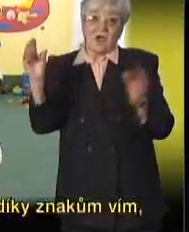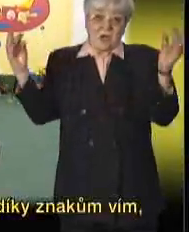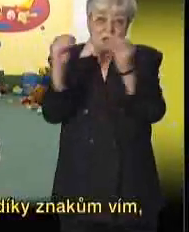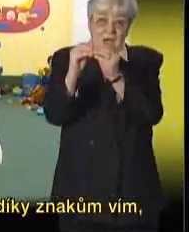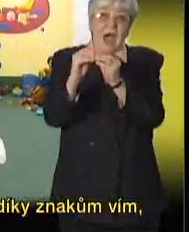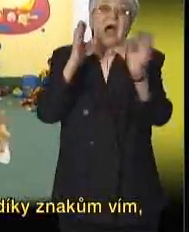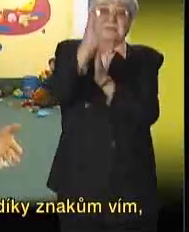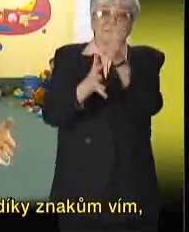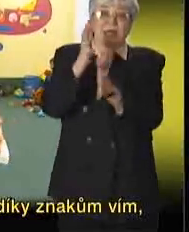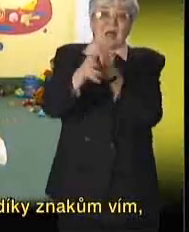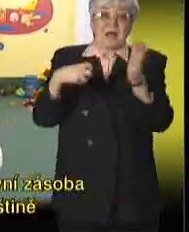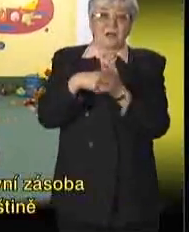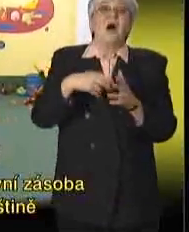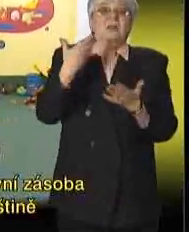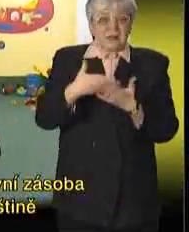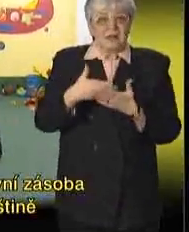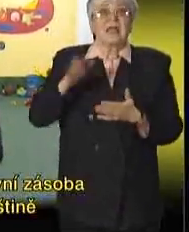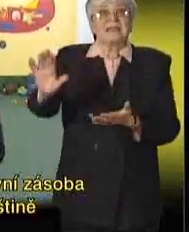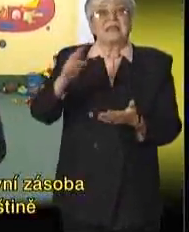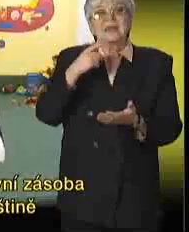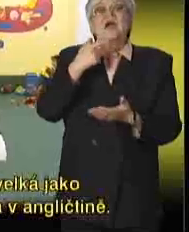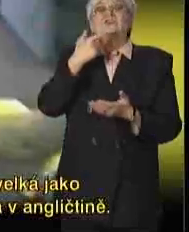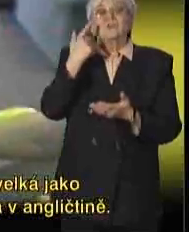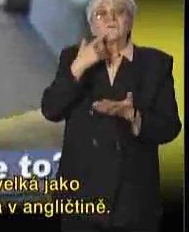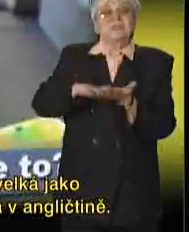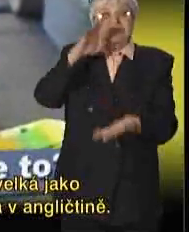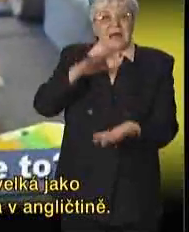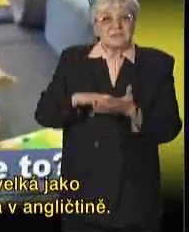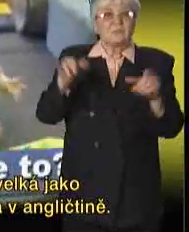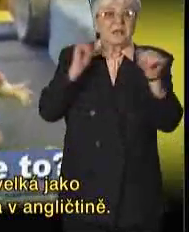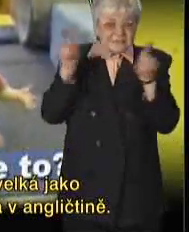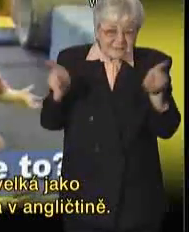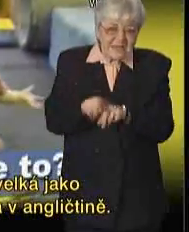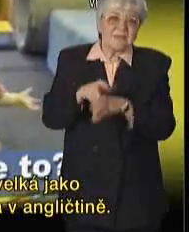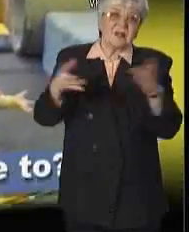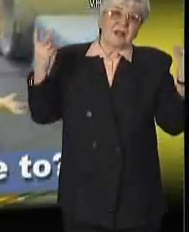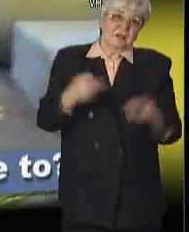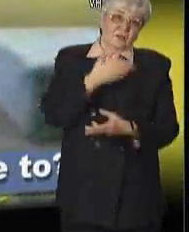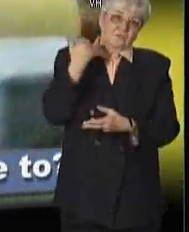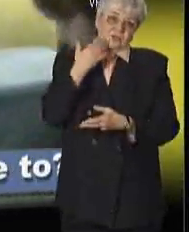Takže já díky znakům vím, že vlastně její slovní zásoba v češtině je stejně velká jako v angličtině.